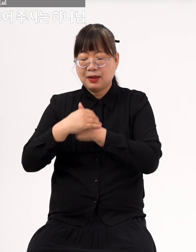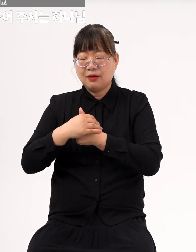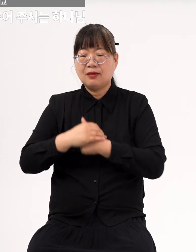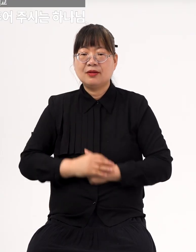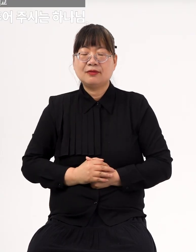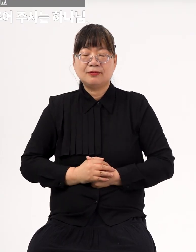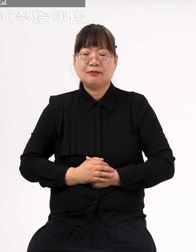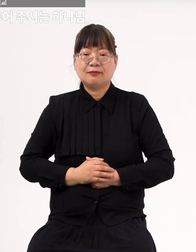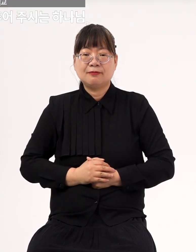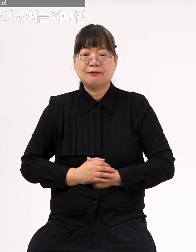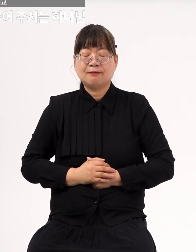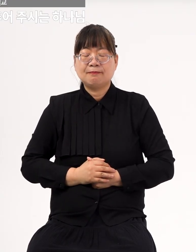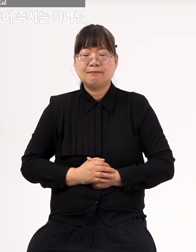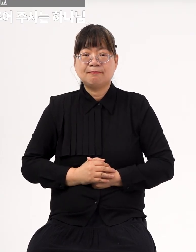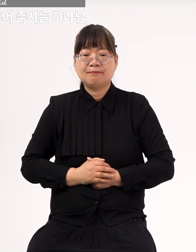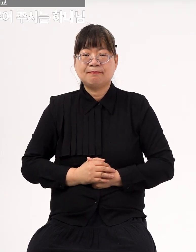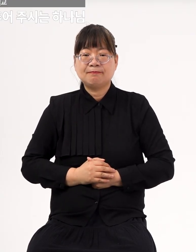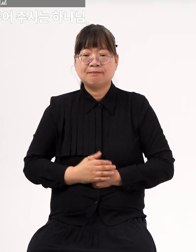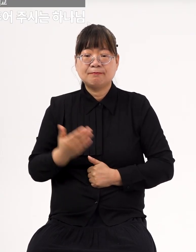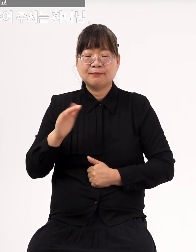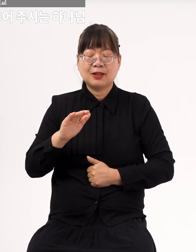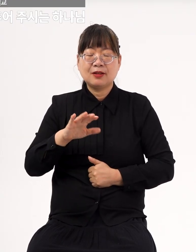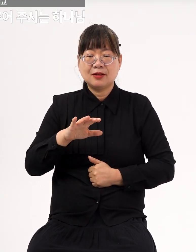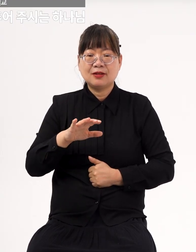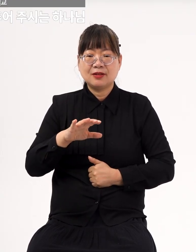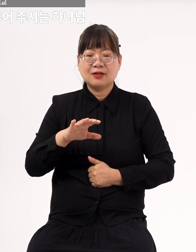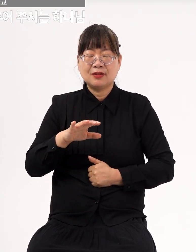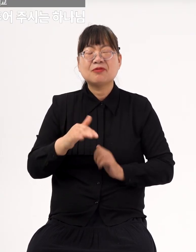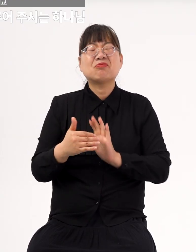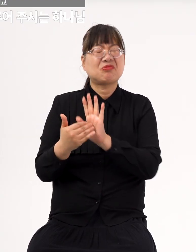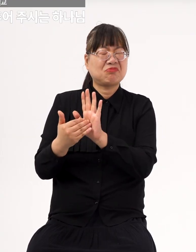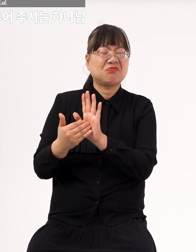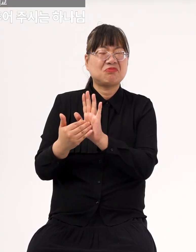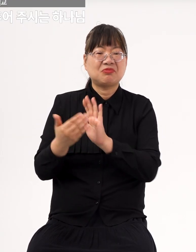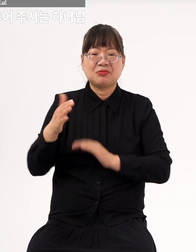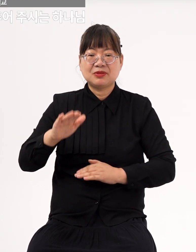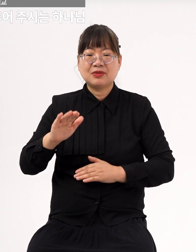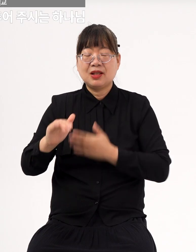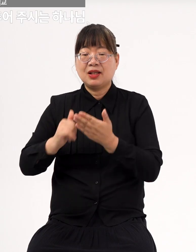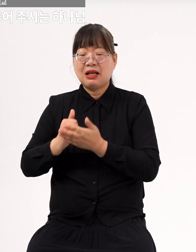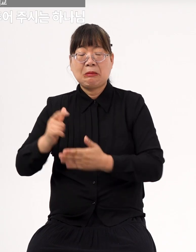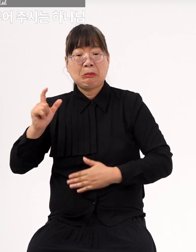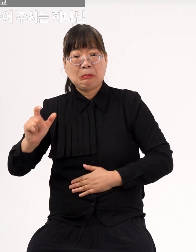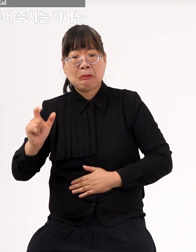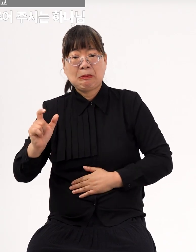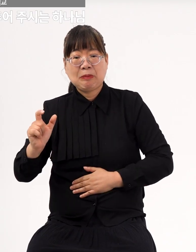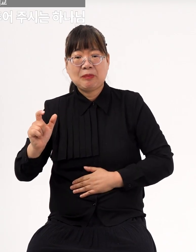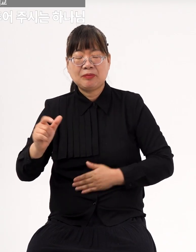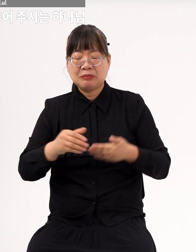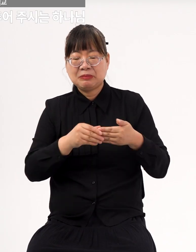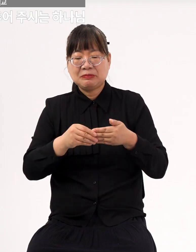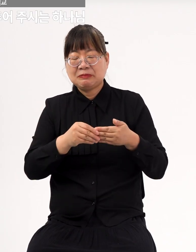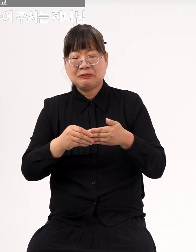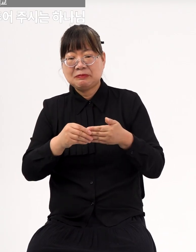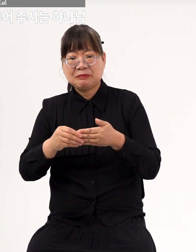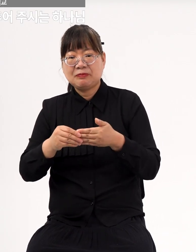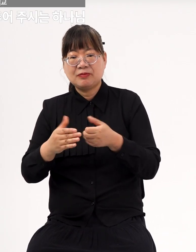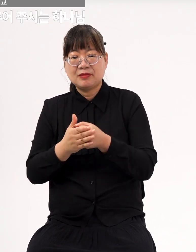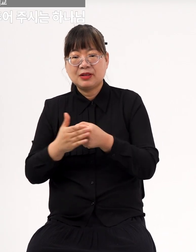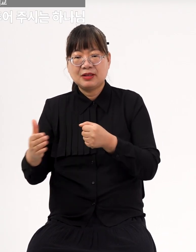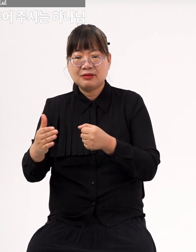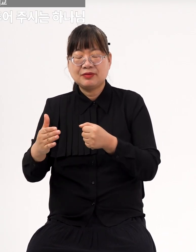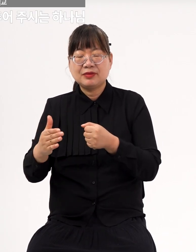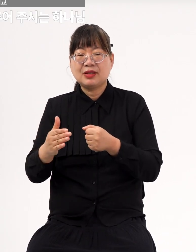받습니다. 그런데 그는 거절하죠, 사실상. 그러나 하나님의 강력한 인도로